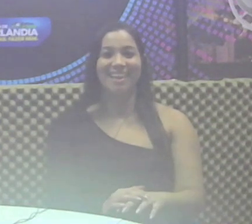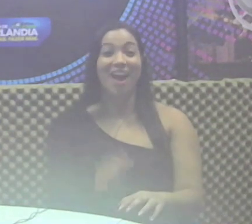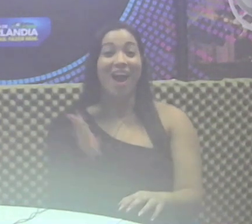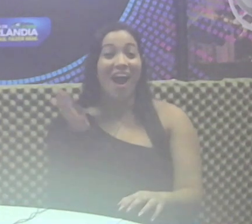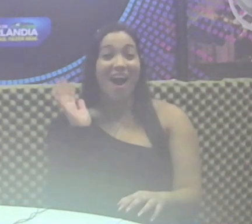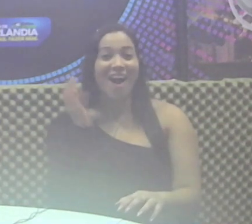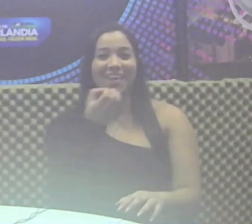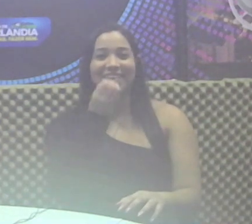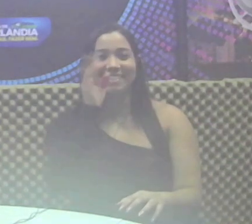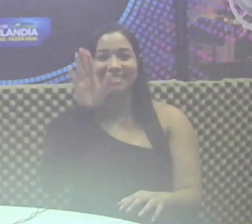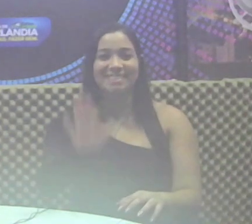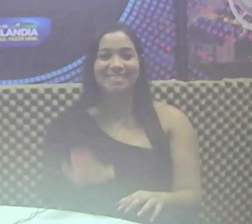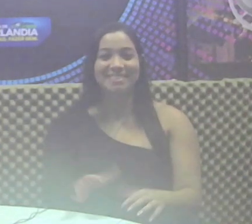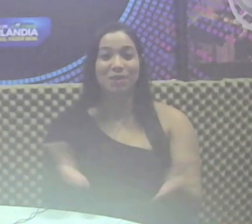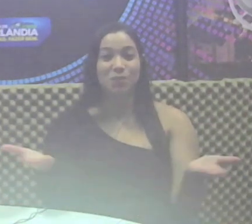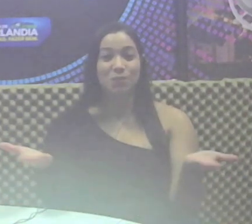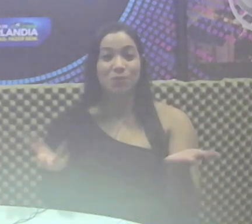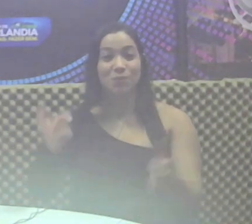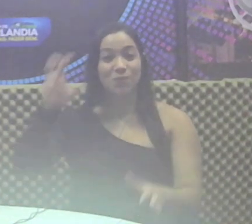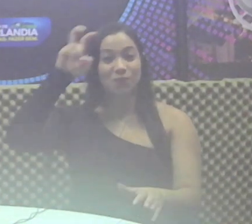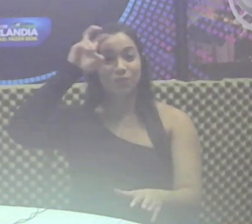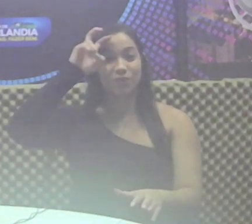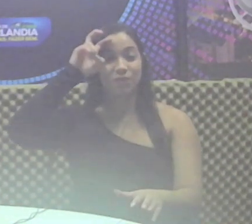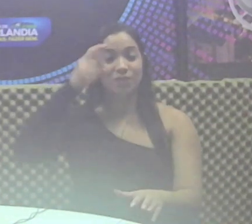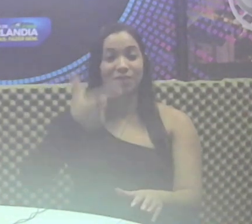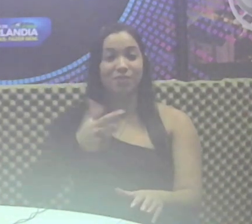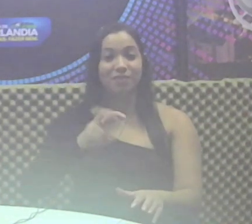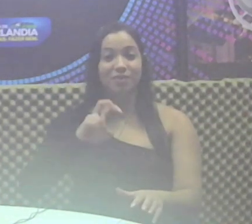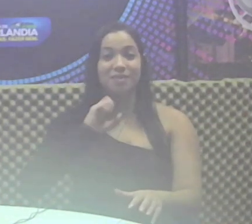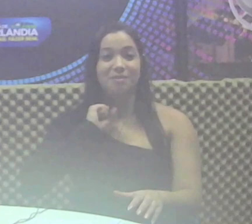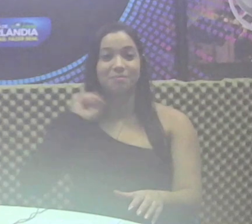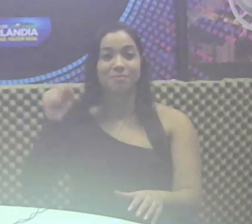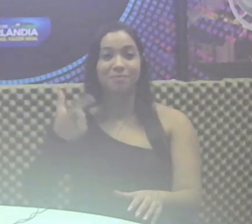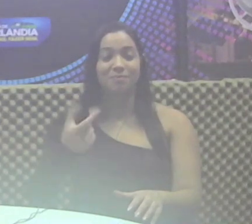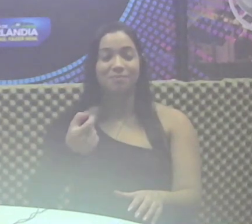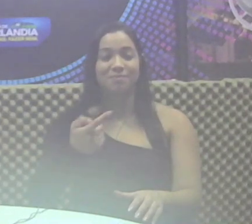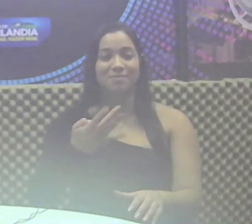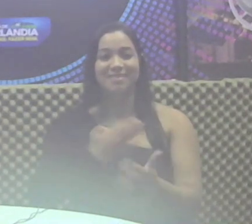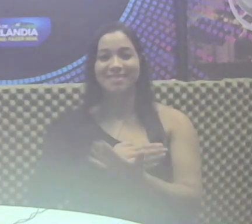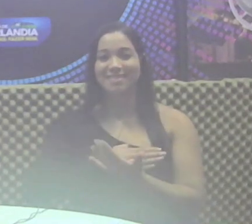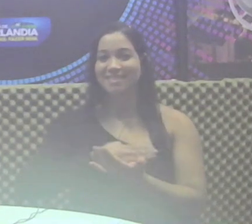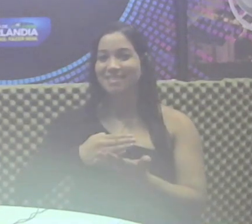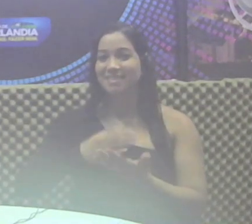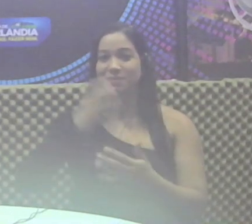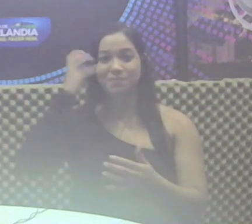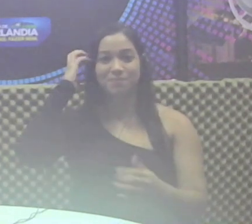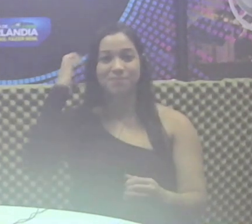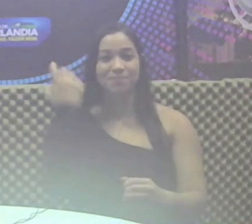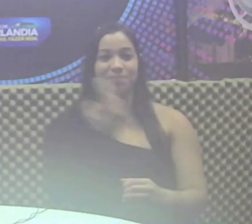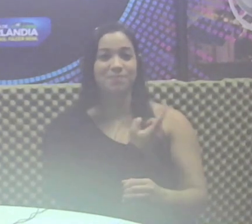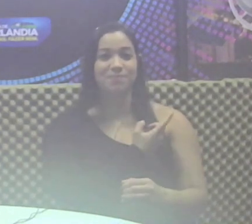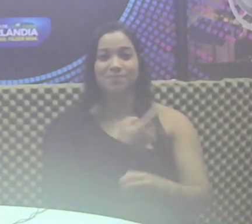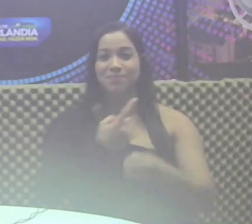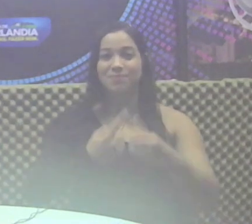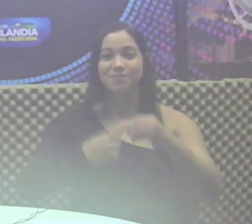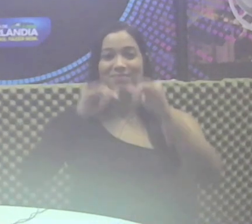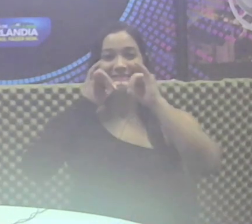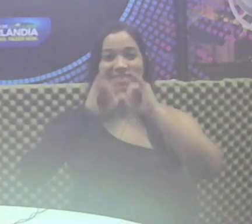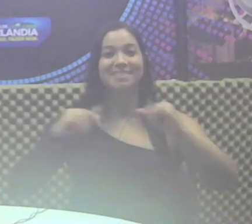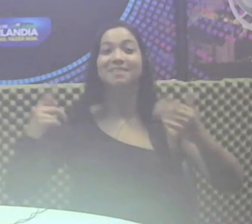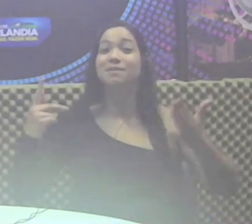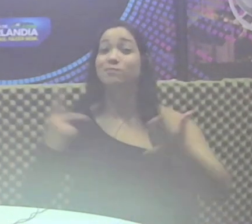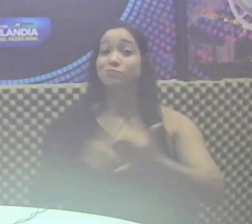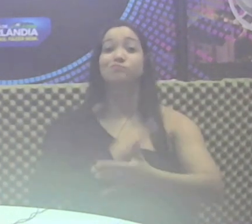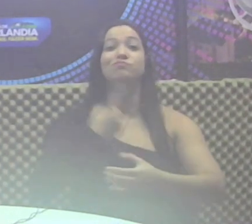Olá, boa tarde. Hoje é quinta-feira, dia 25 de abril de 2024. Está no ar a Rádio Nossa Cidade com um boletim de notícias sobre o que de